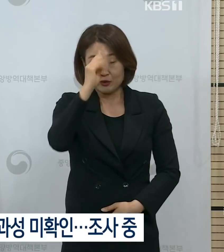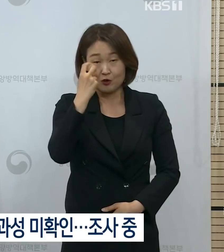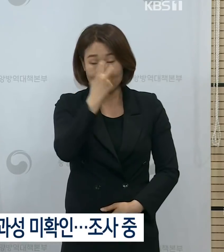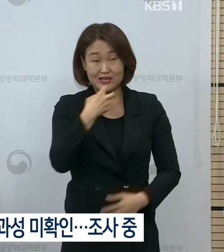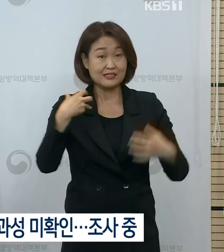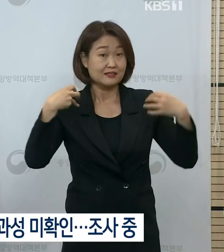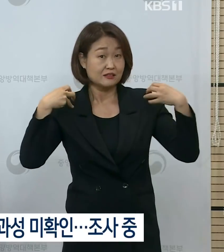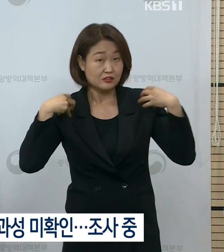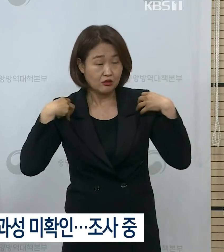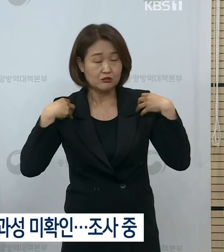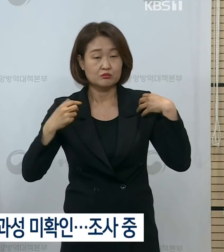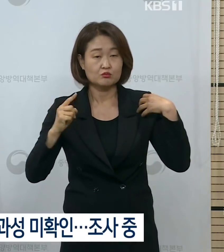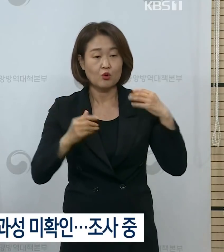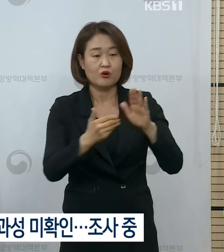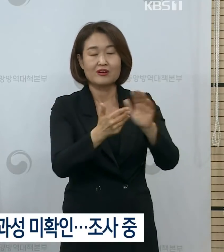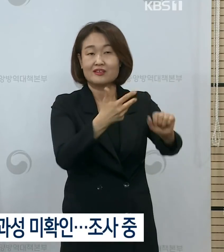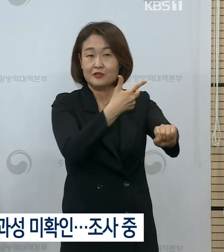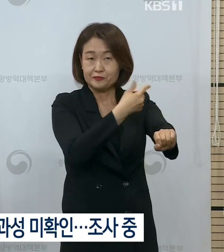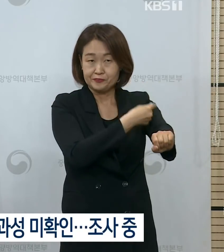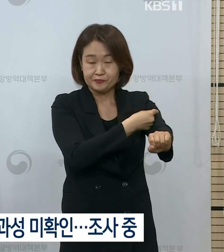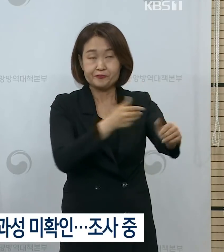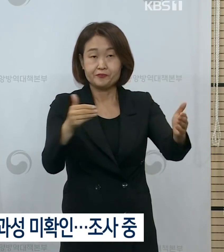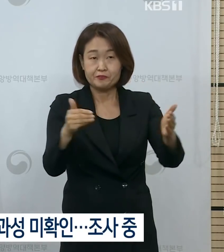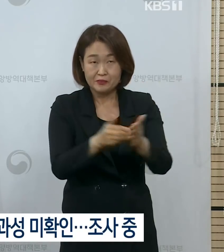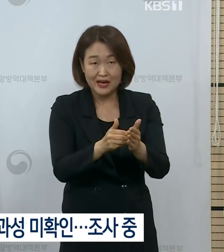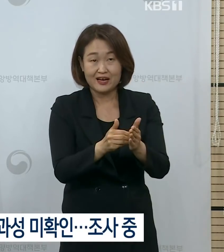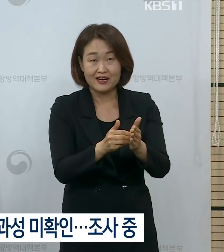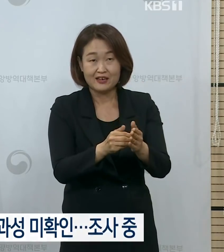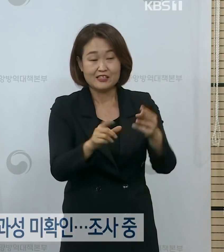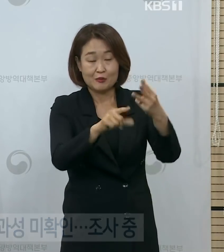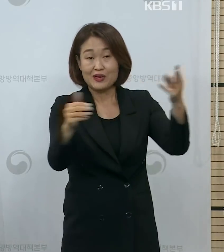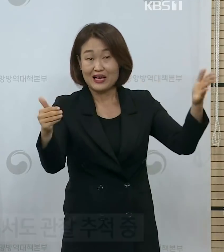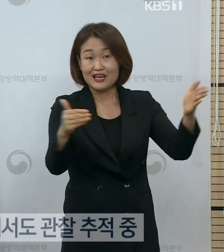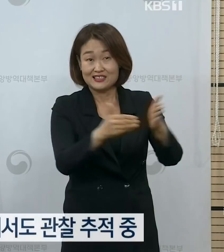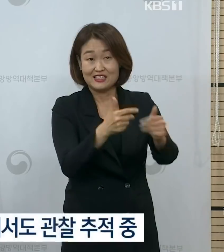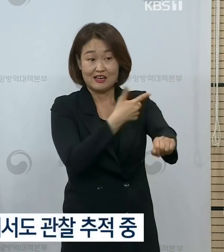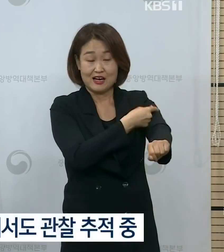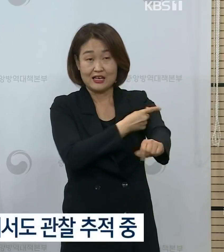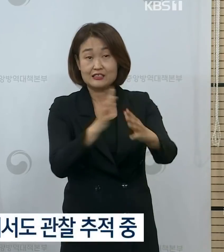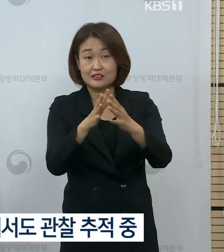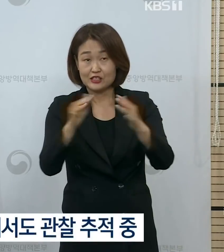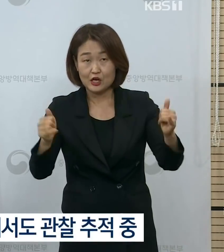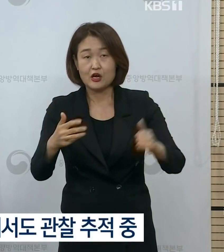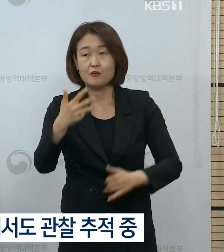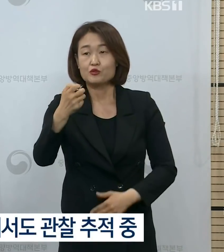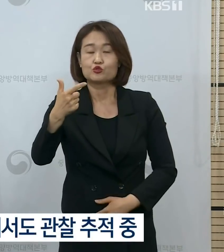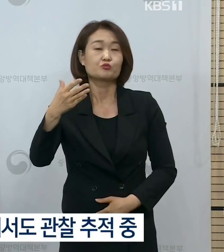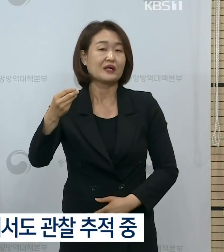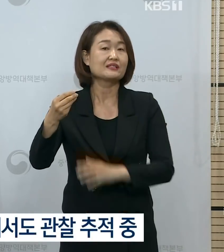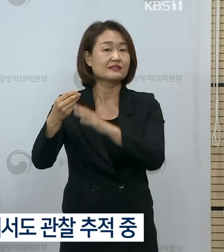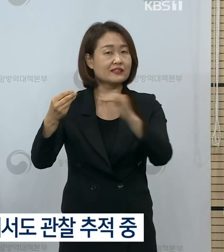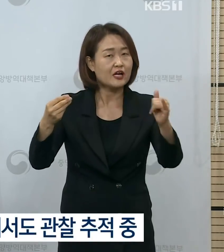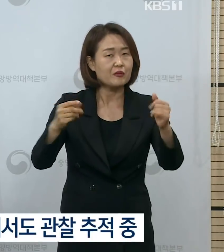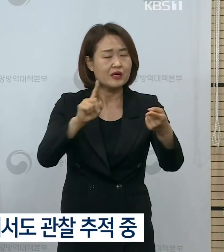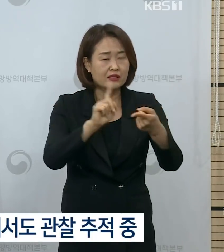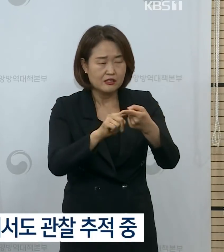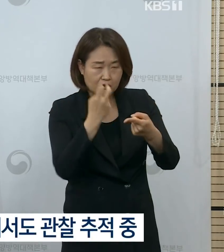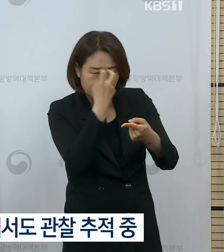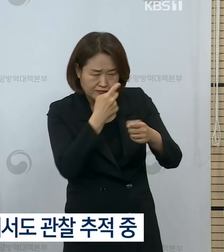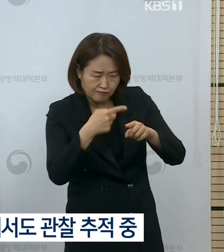질병관리청은 코로나19 백신 1분기 접종 대상자 86만여 명에 대한 백신 효과를 분석을